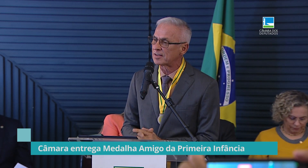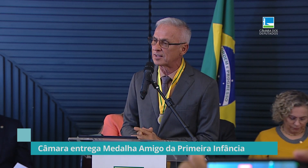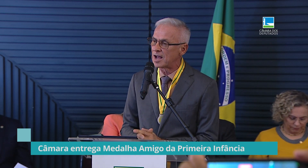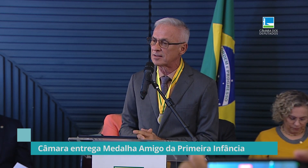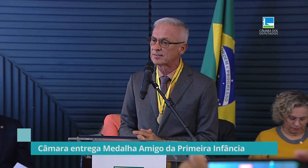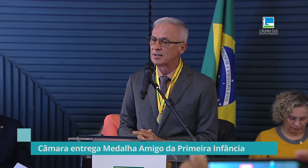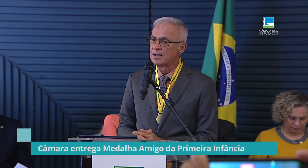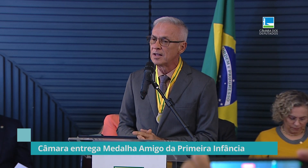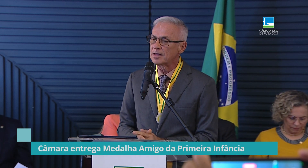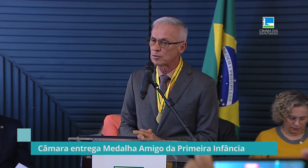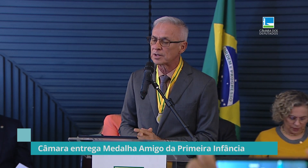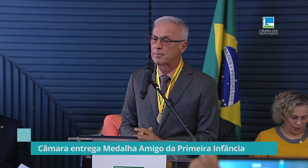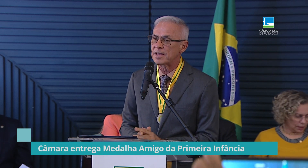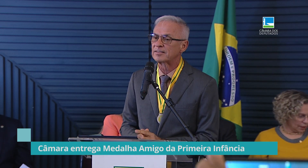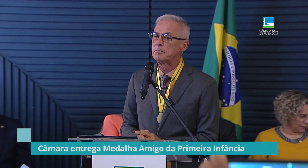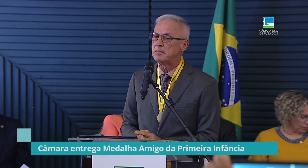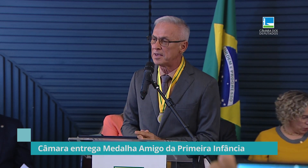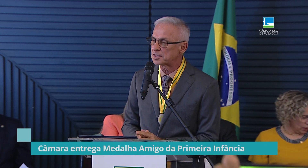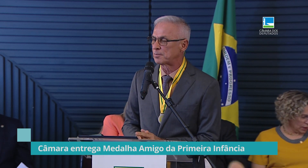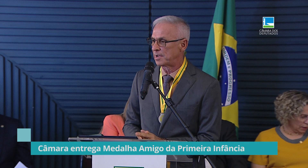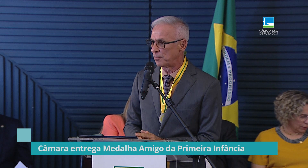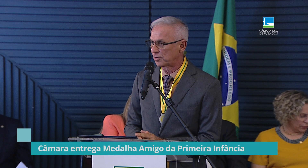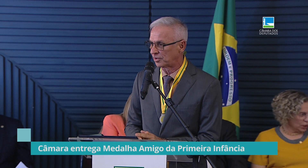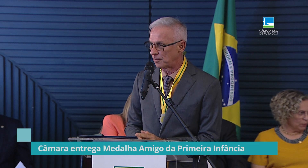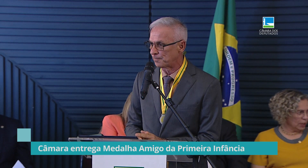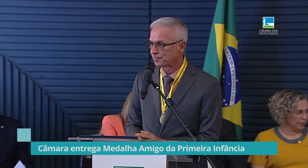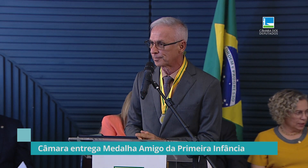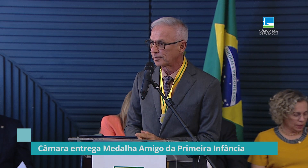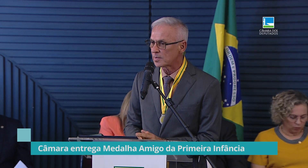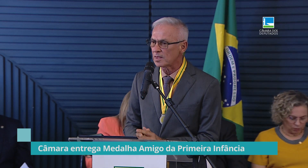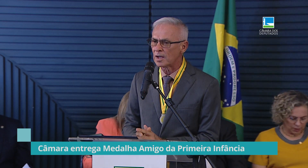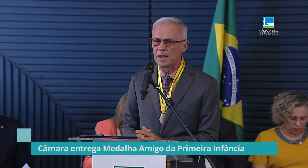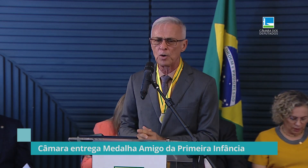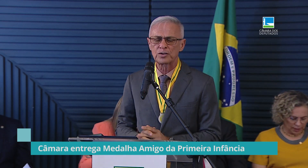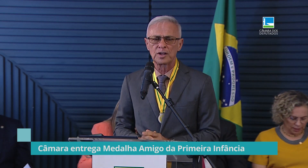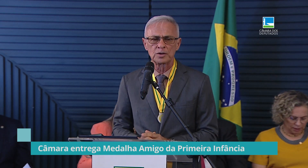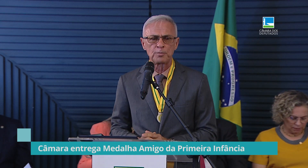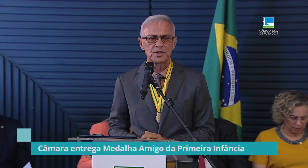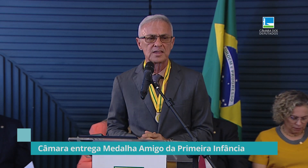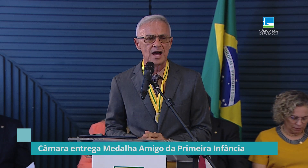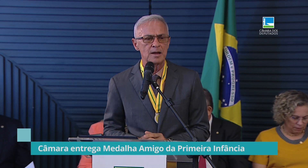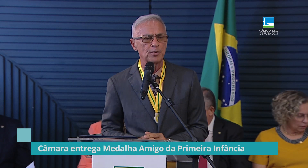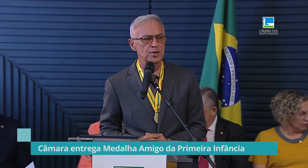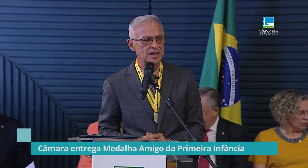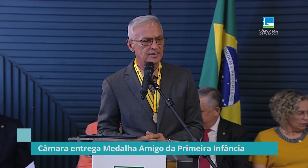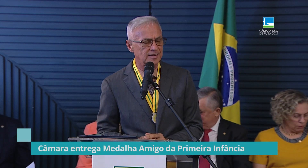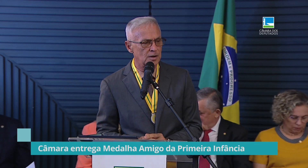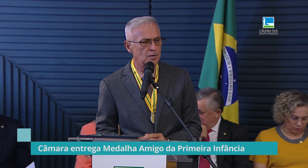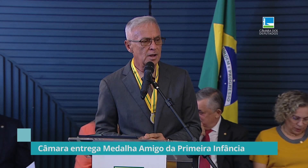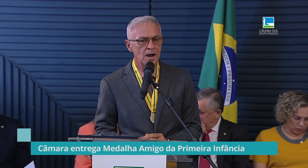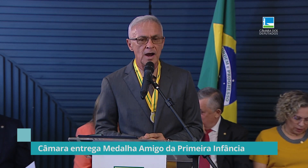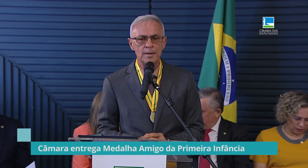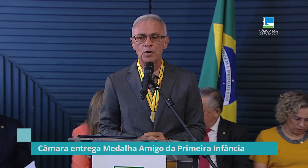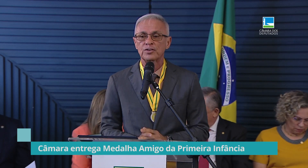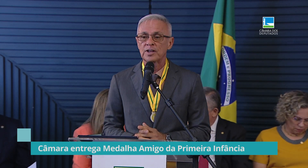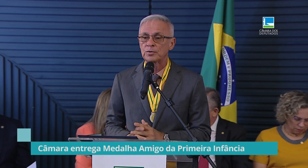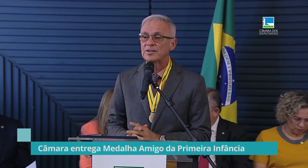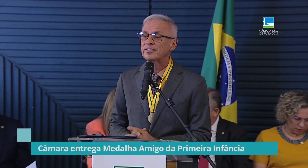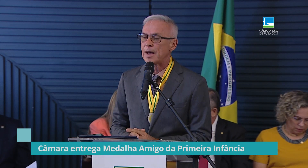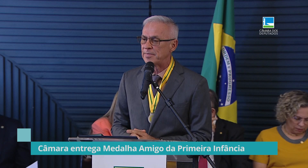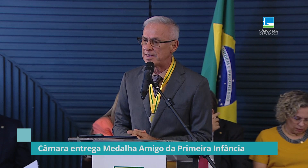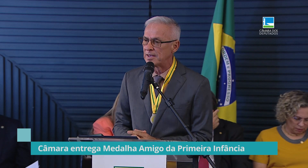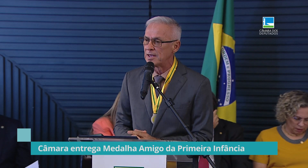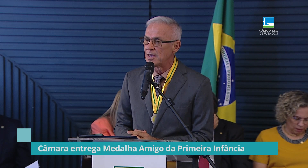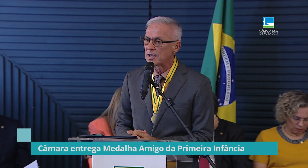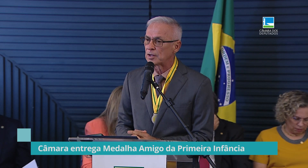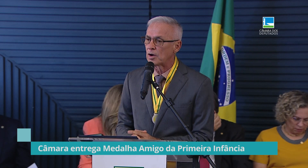sendo agraciadas, terão também essa mesma emoção. A emoção de poder dar a proteção, a emoção de